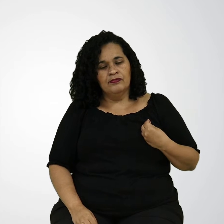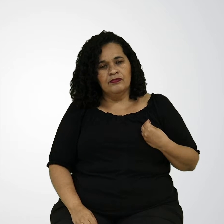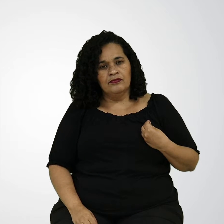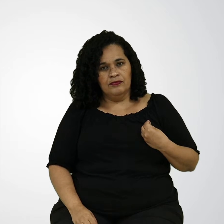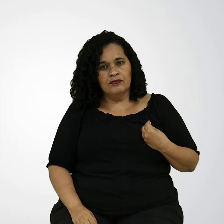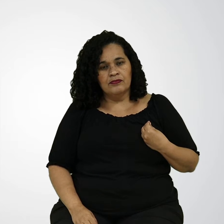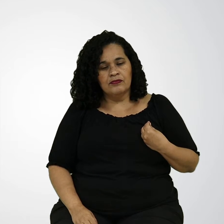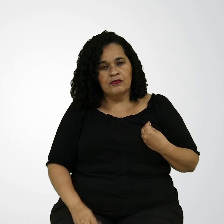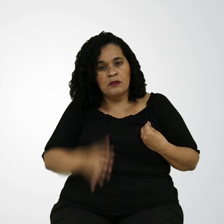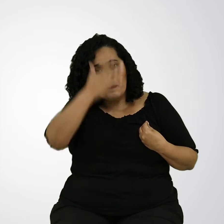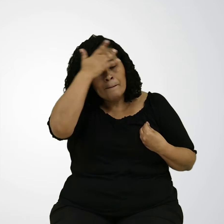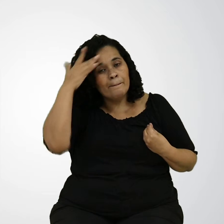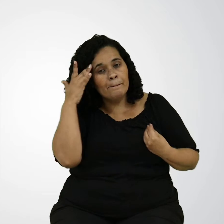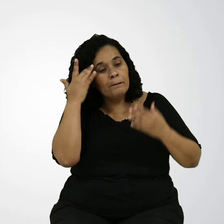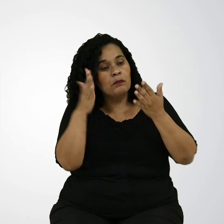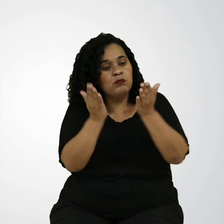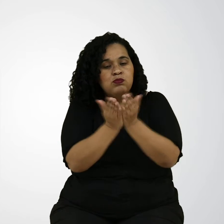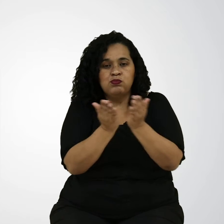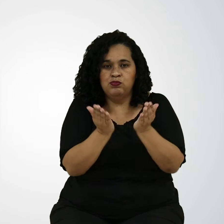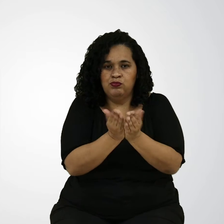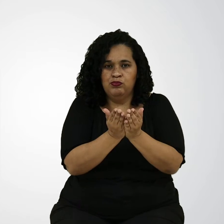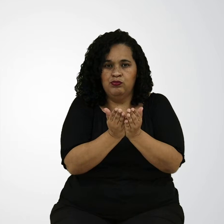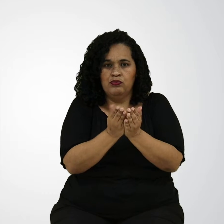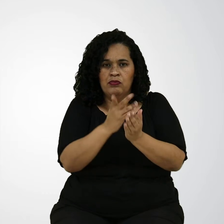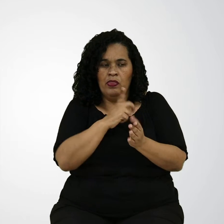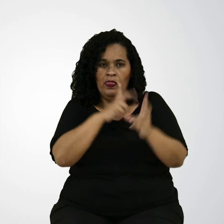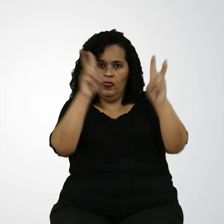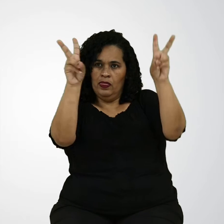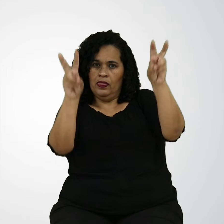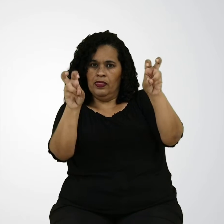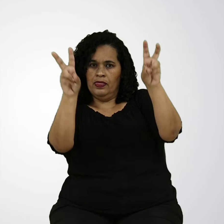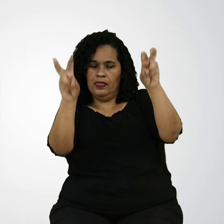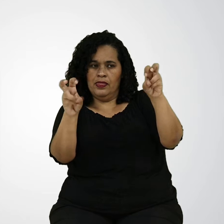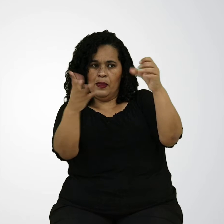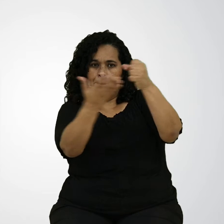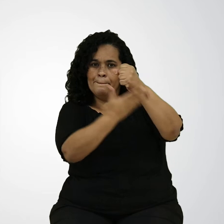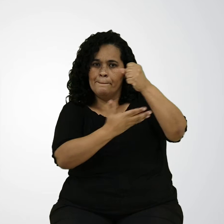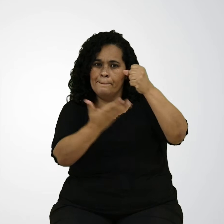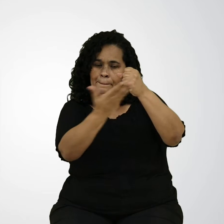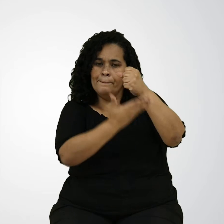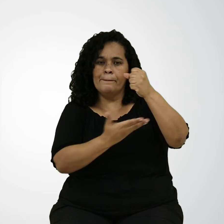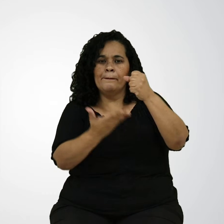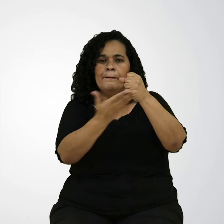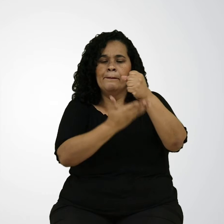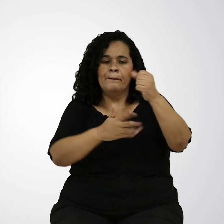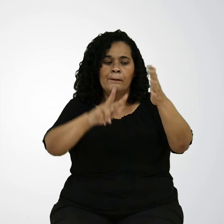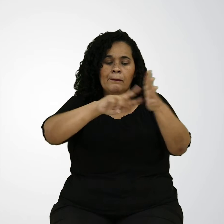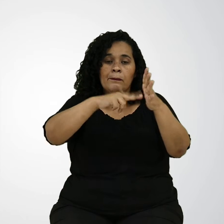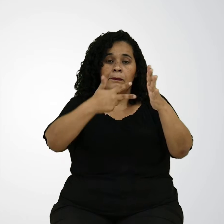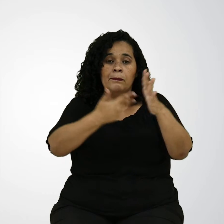dia a dia, como é o tema base dessa lição, sem falar da prática da